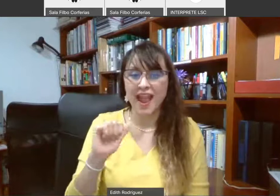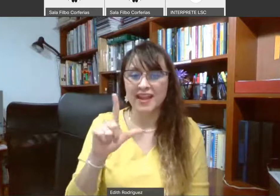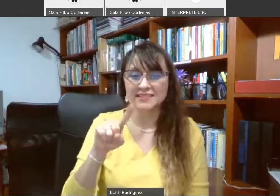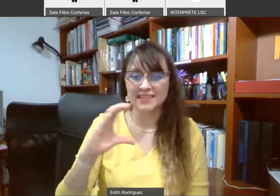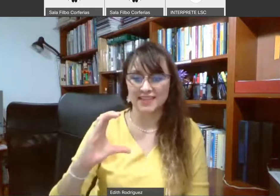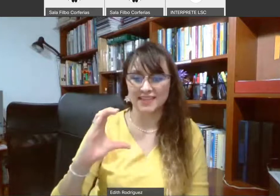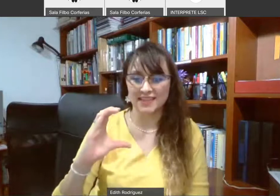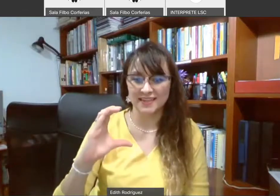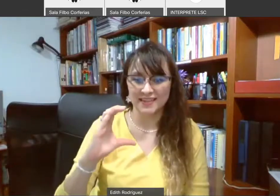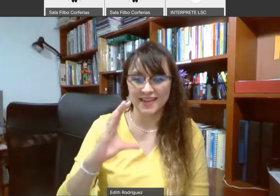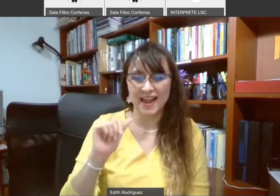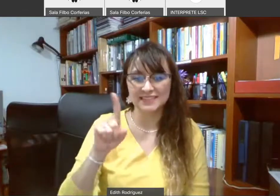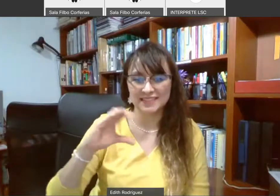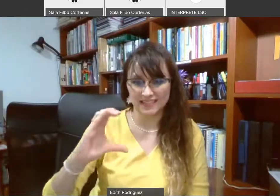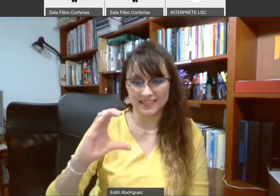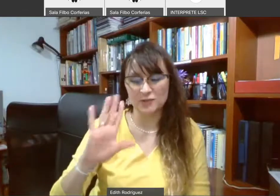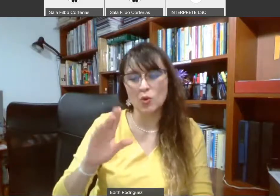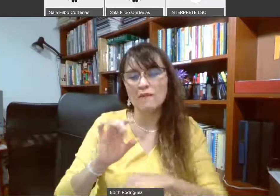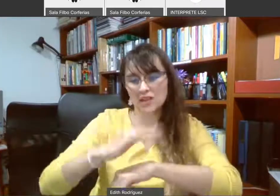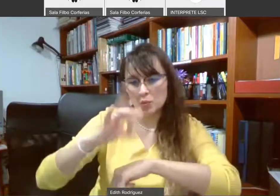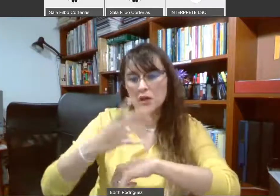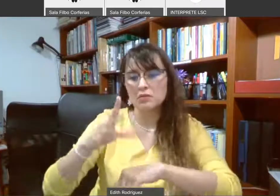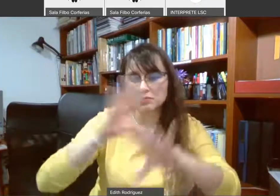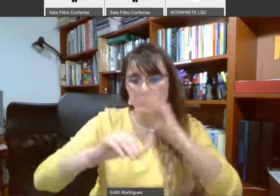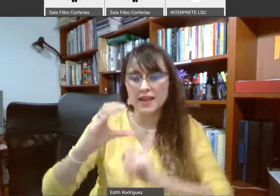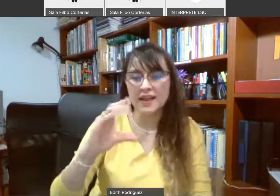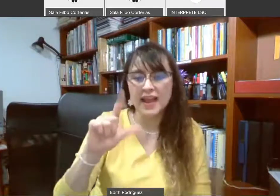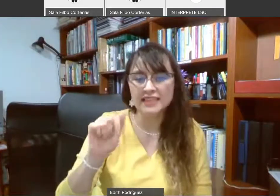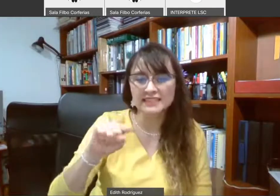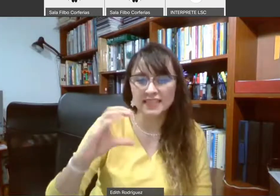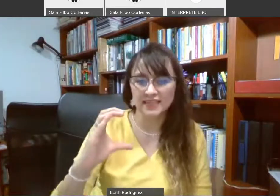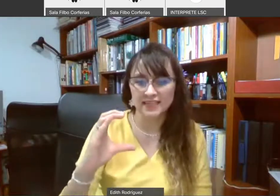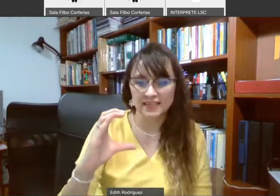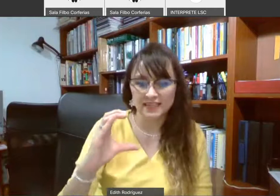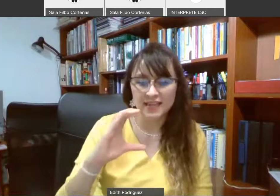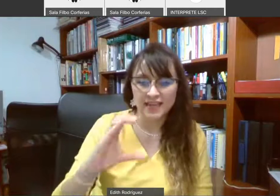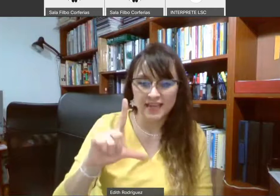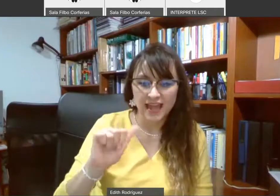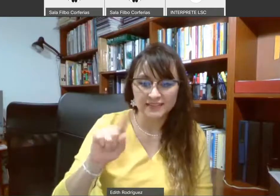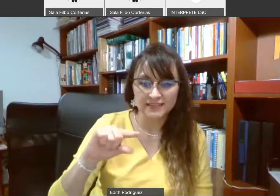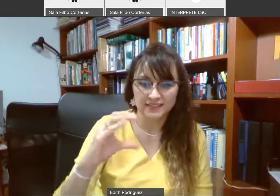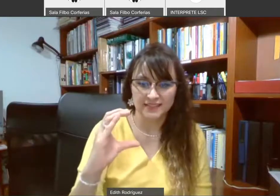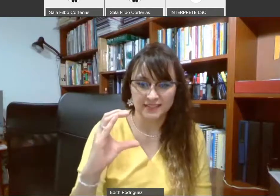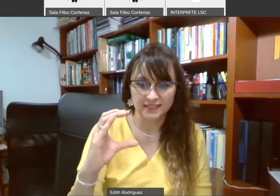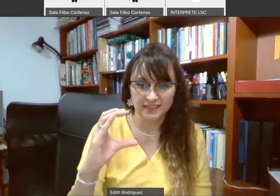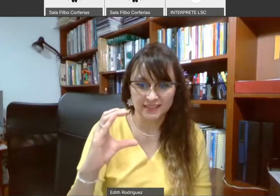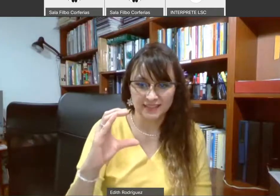virtuales donde la gente puede aprender lengua de señas. También tenemos...